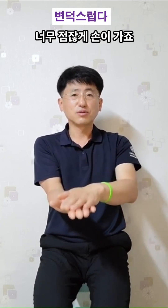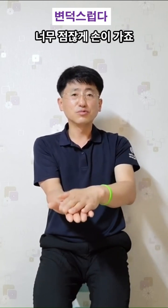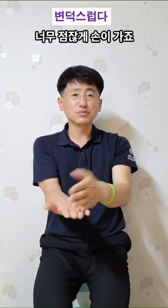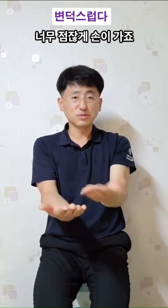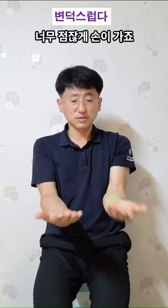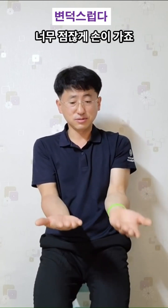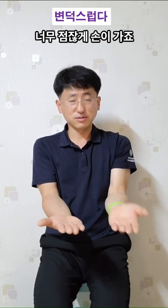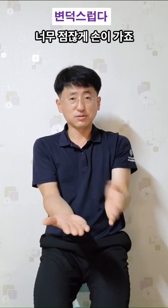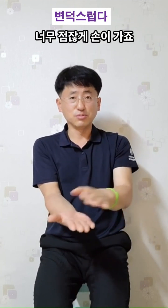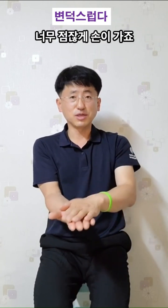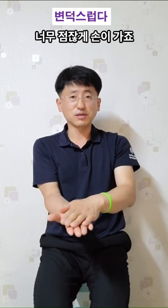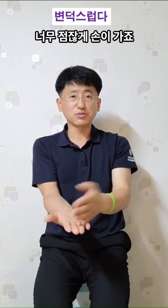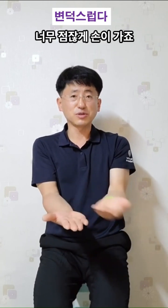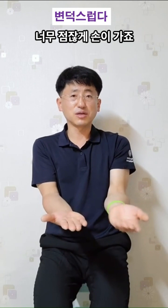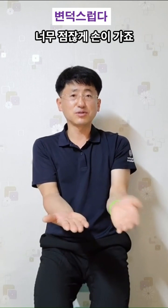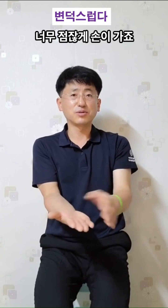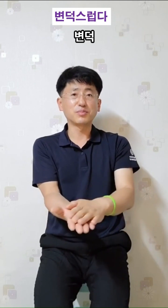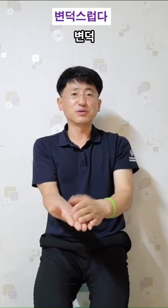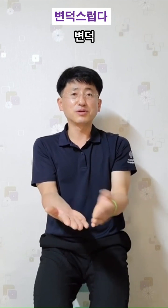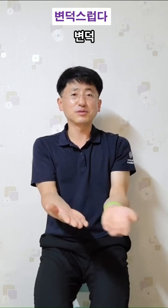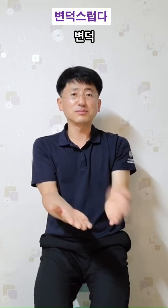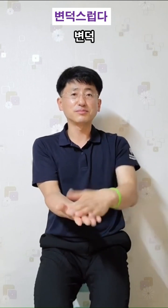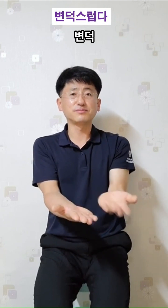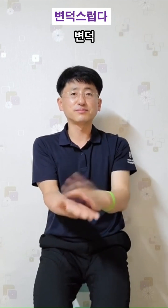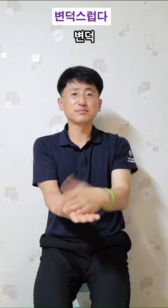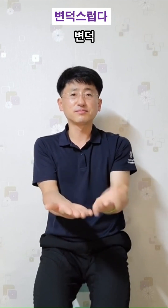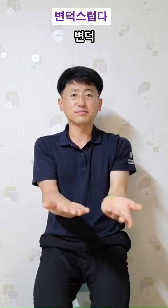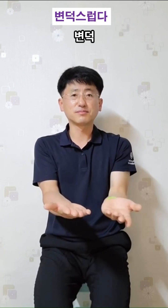너무 점잖게 손이 가죠. 변덕은